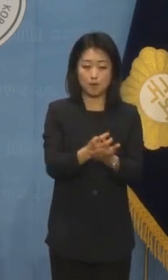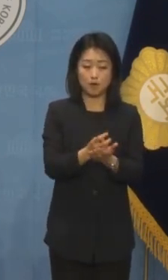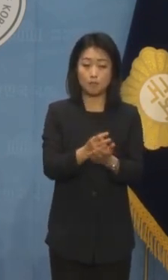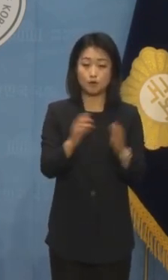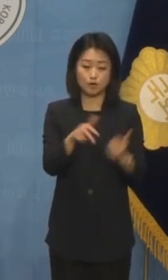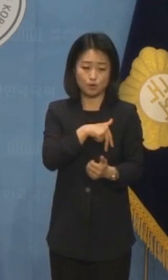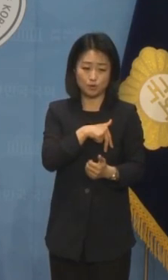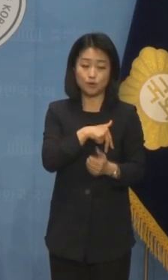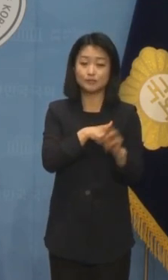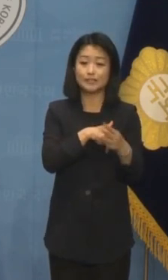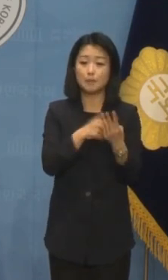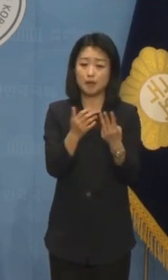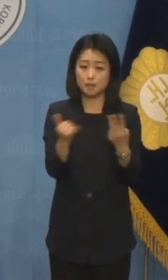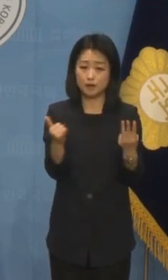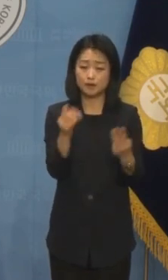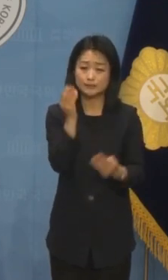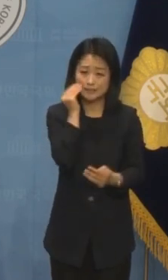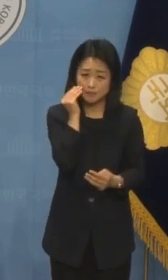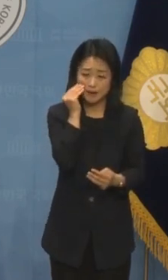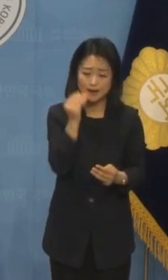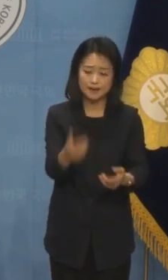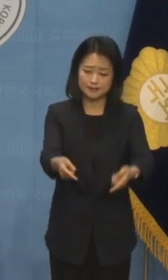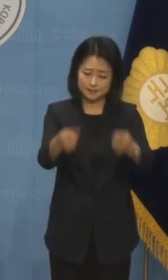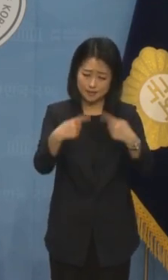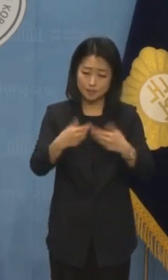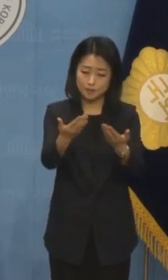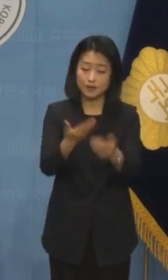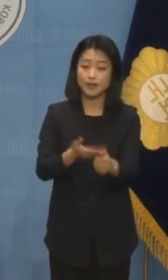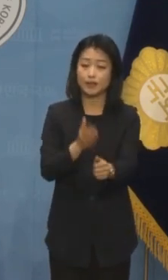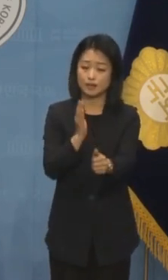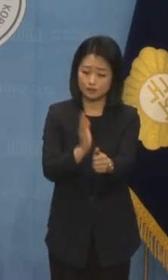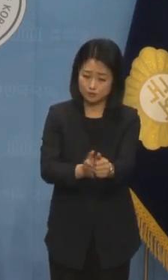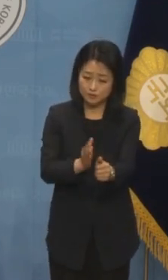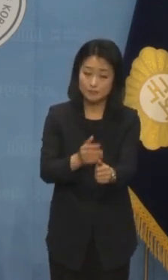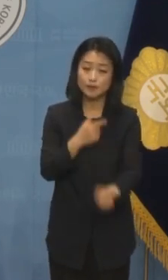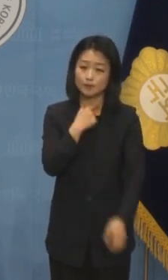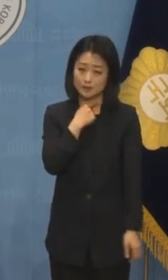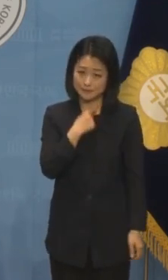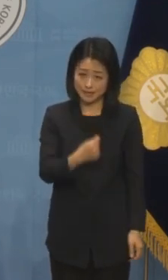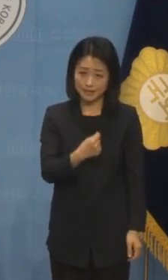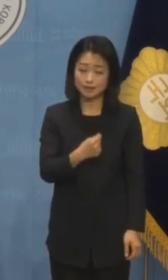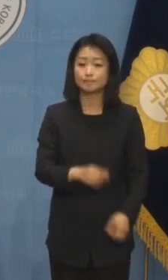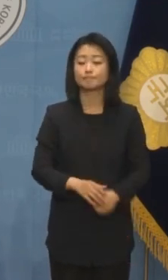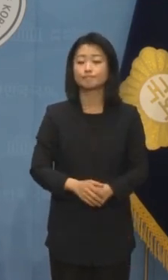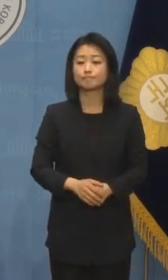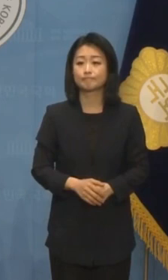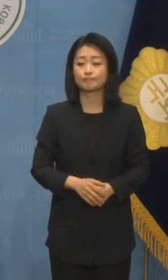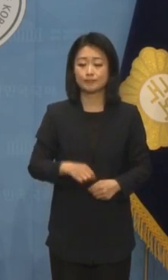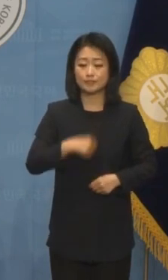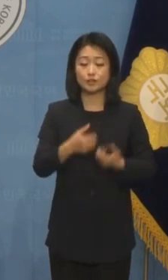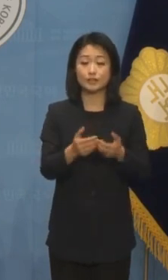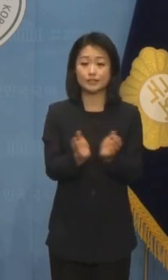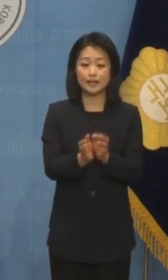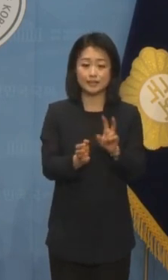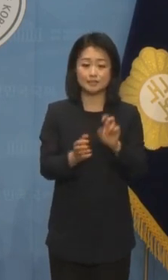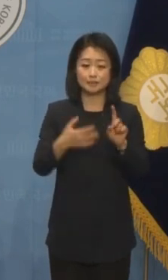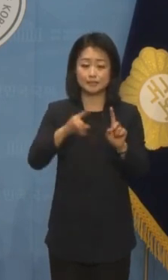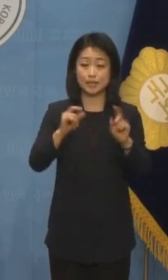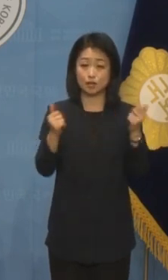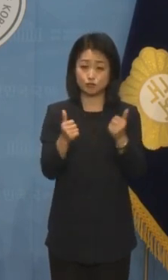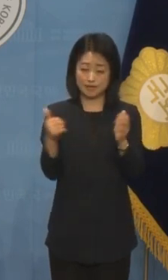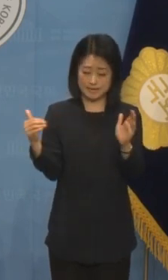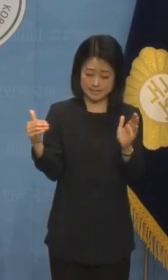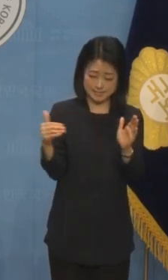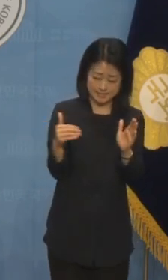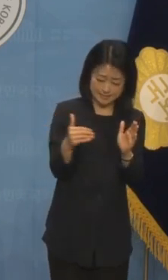300명 의원님께서 부디 함께 동참해 주실 것을 강력하게 요청드립니다. 정의당은 21대 국회가 끝나는